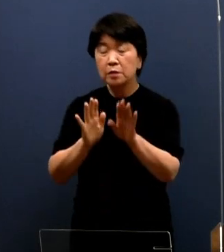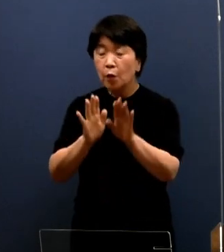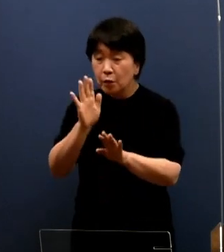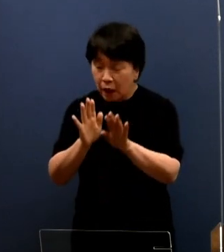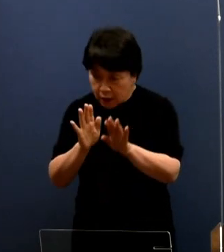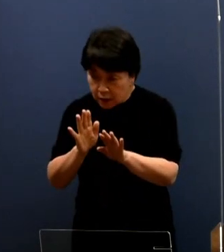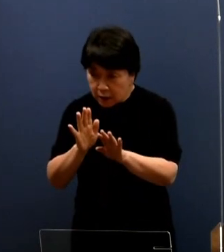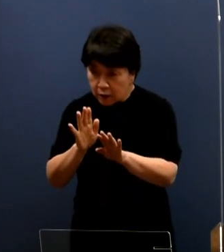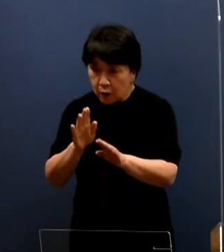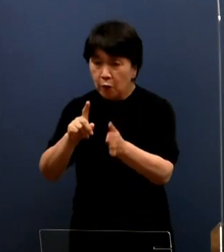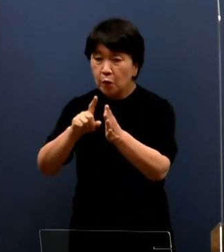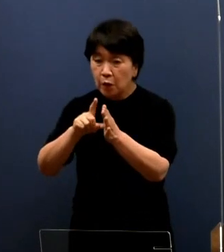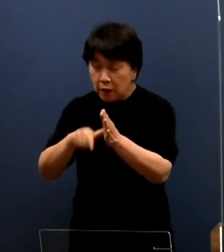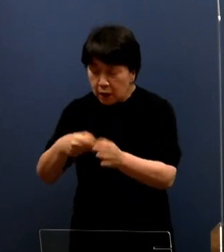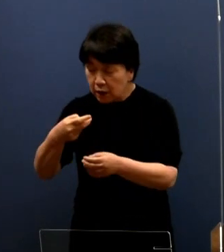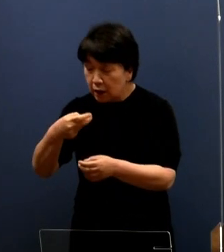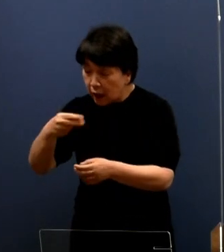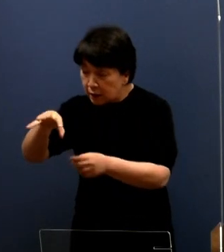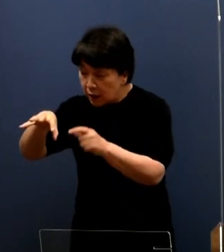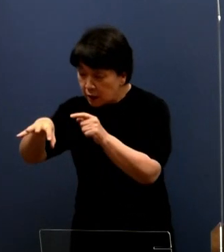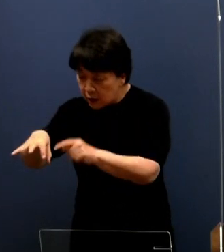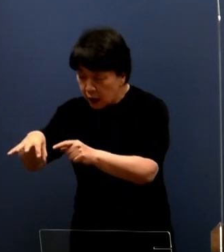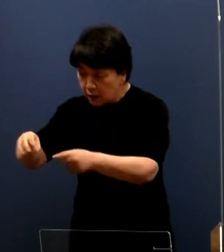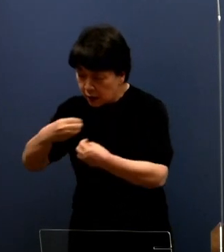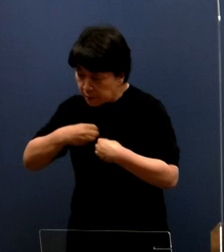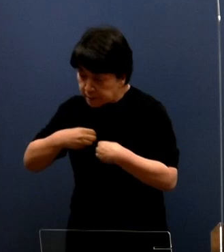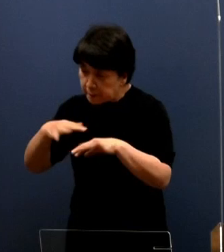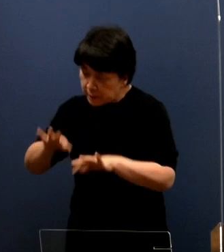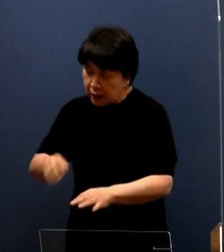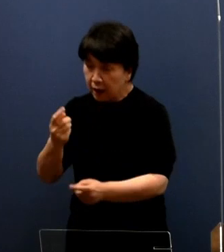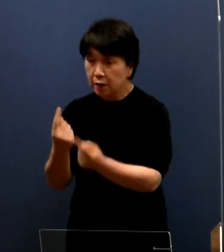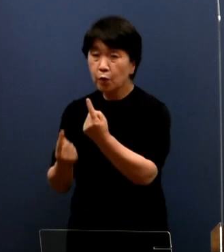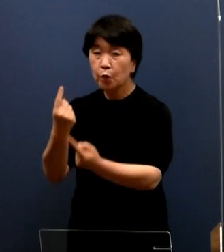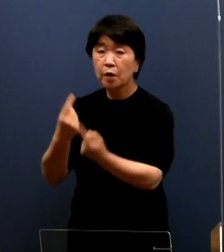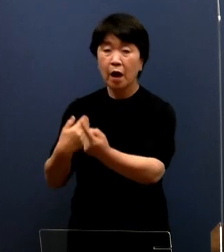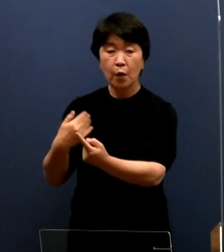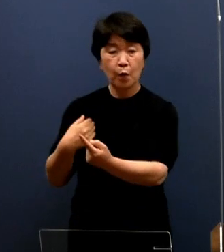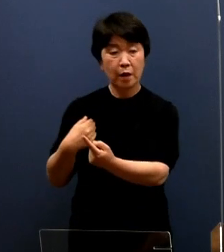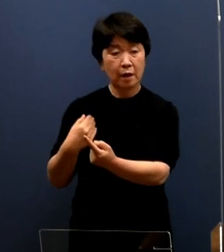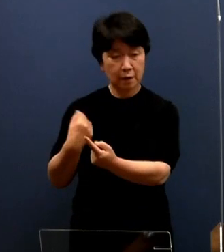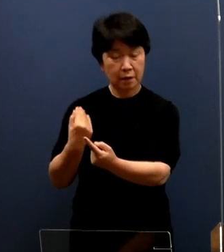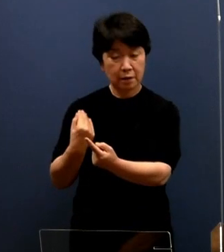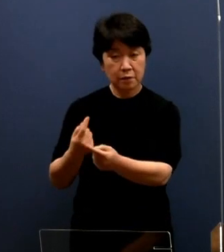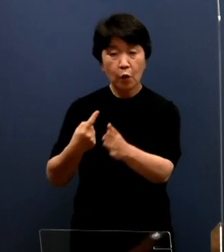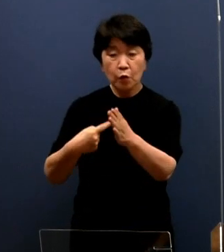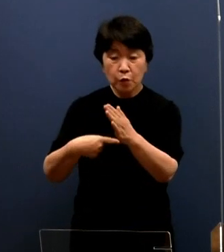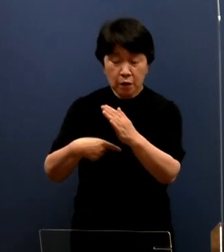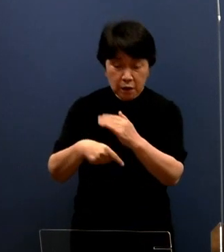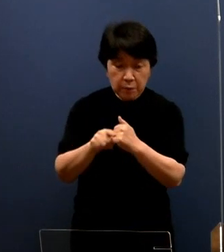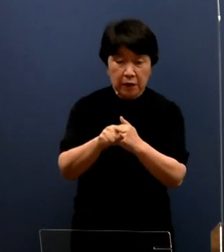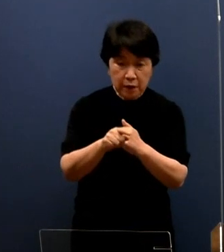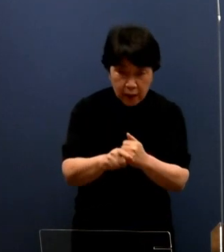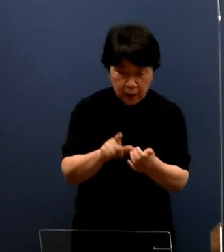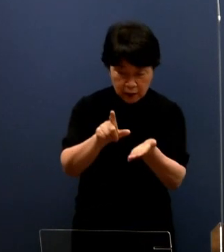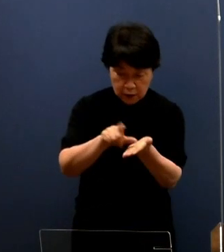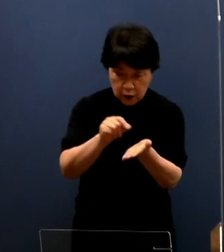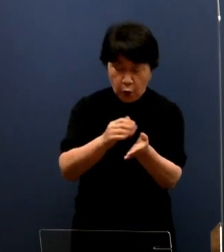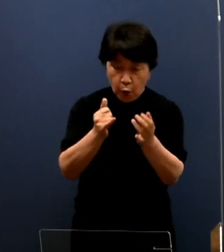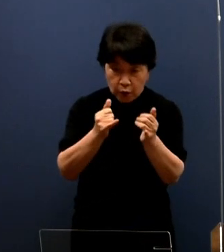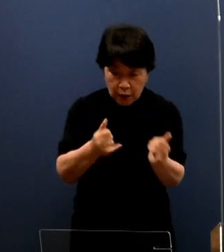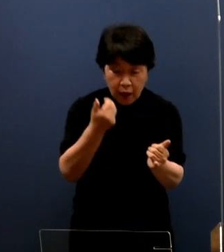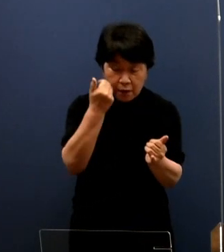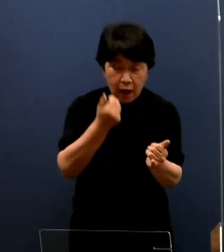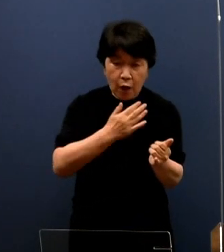しても。だから出てきやすいところ、その判明しやすいところで判明している、そういうその利用者固定型の施設